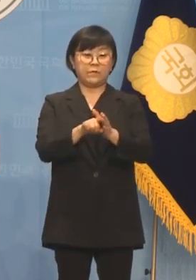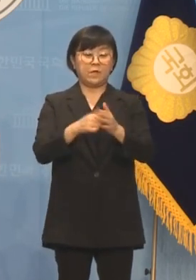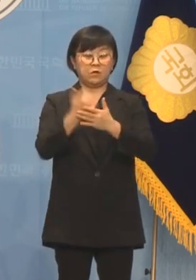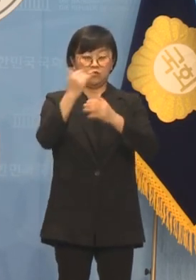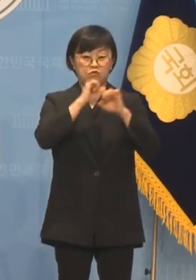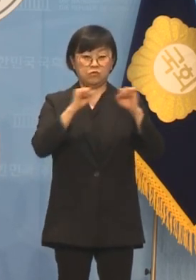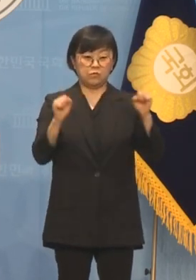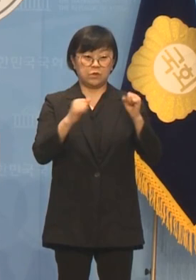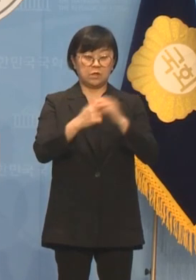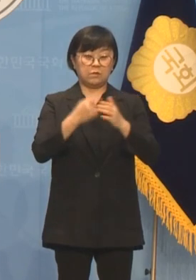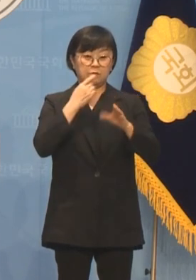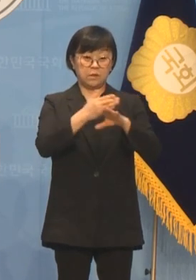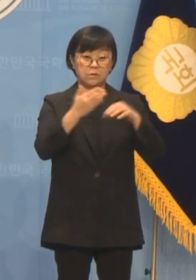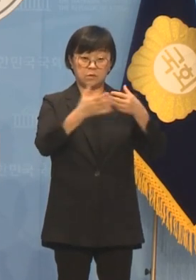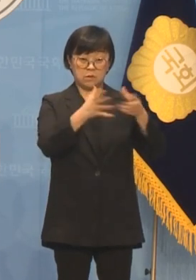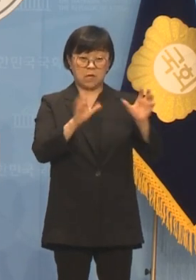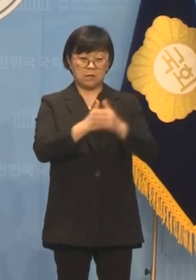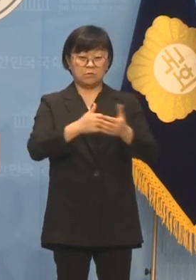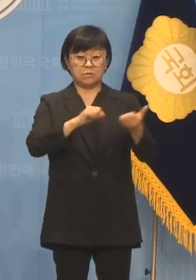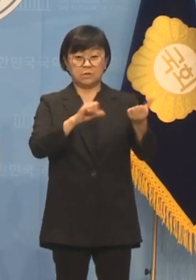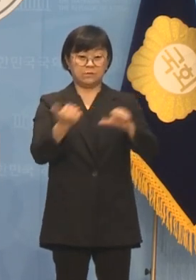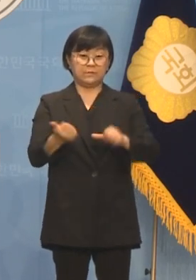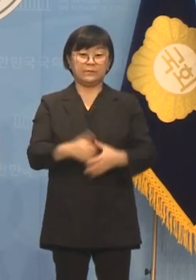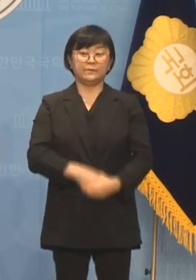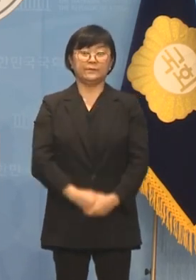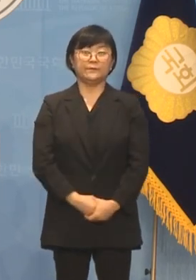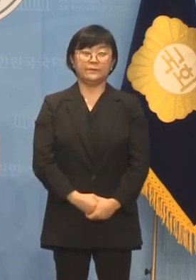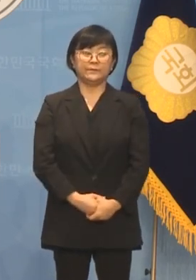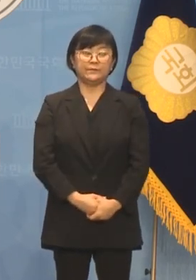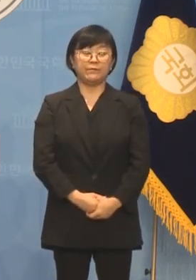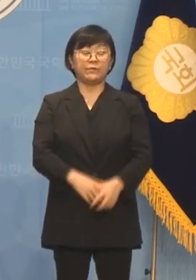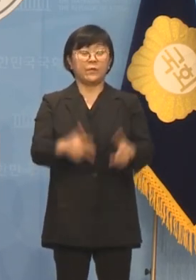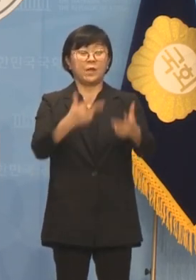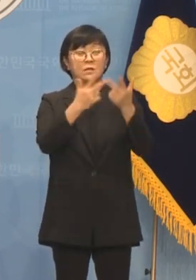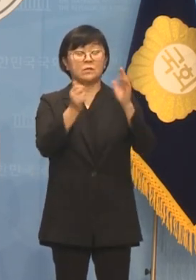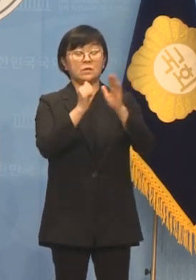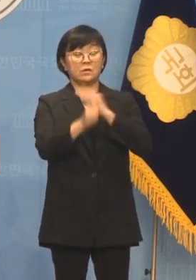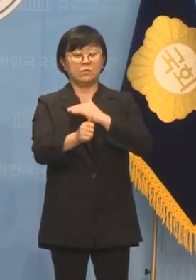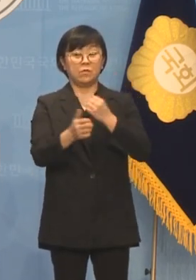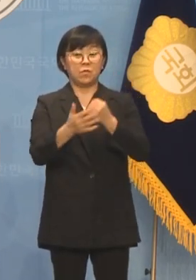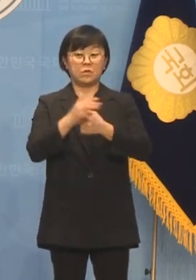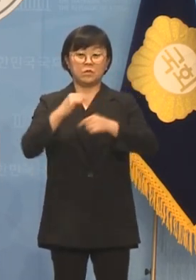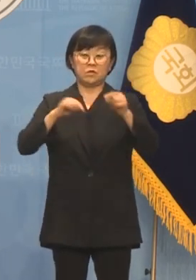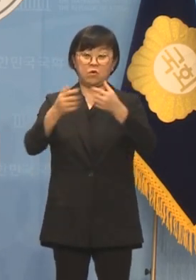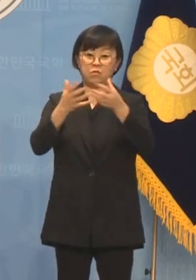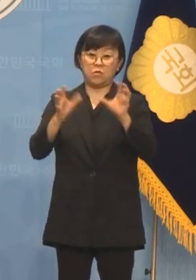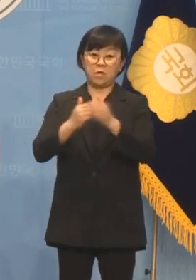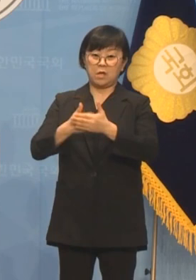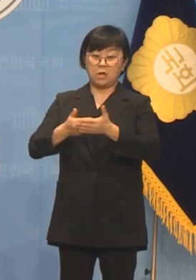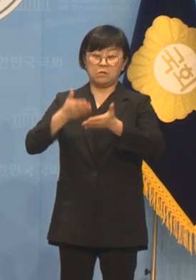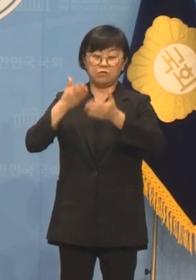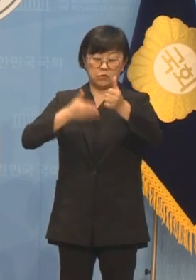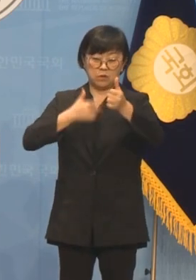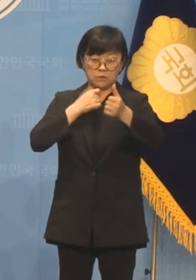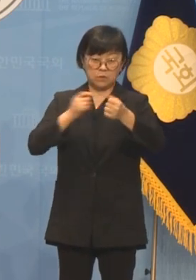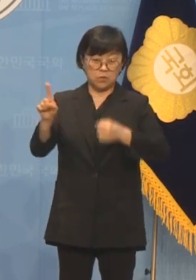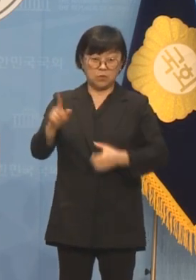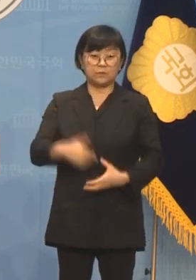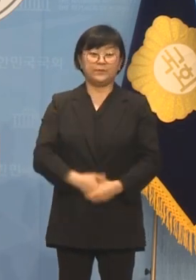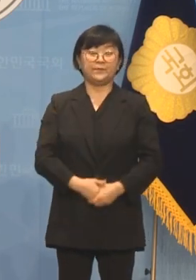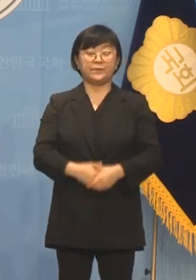중에서 민주당 전합니다 이재명 대표와 지도부에 중게 요합니다